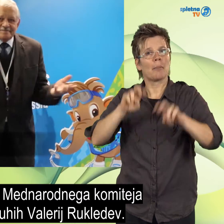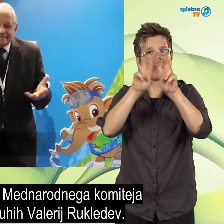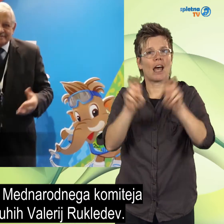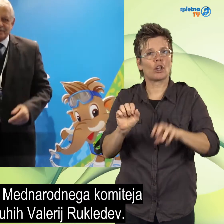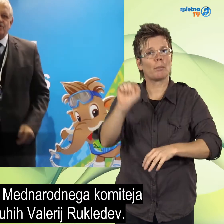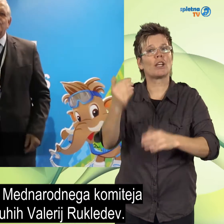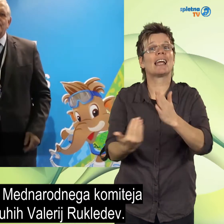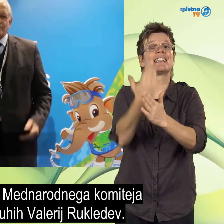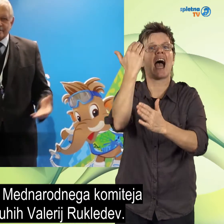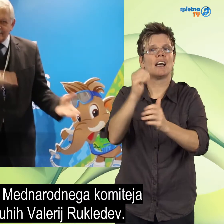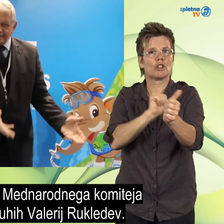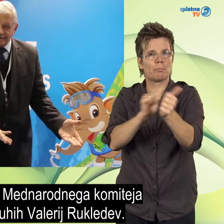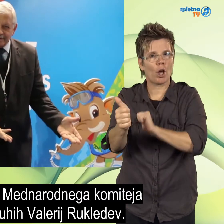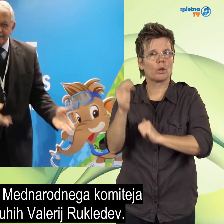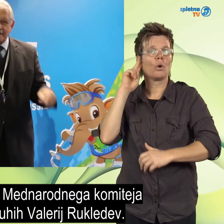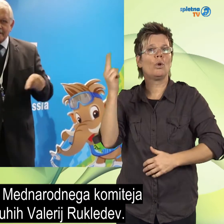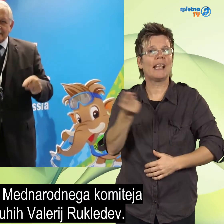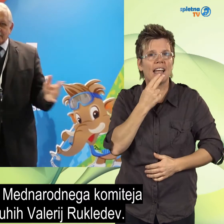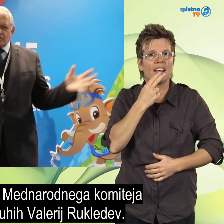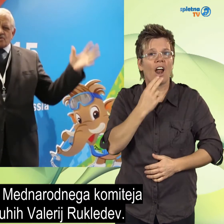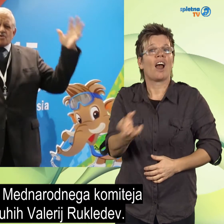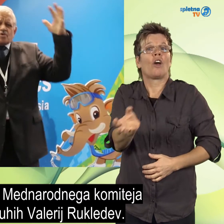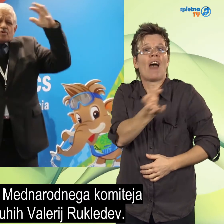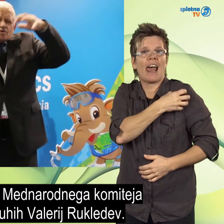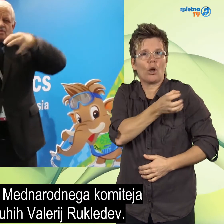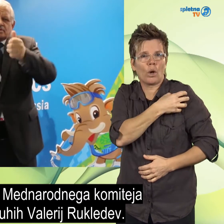gluhih Valerij Rukledov.